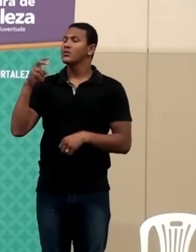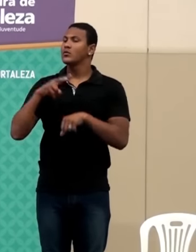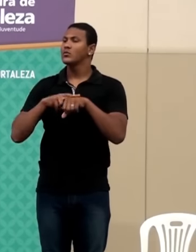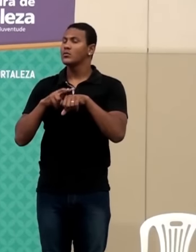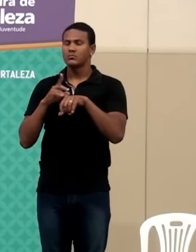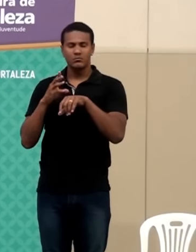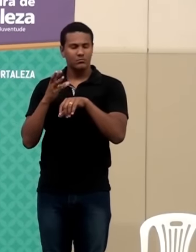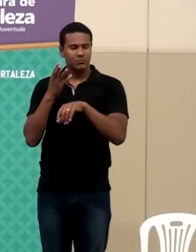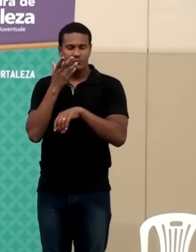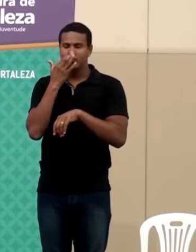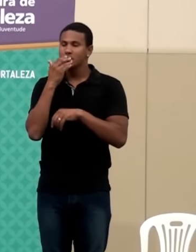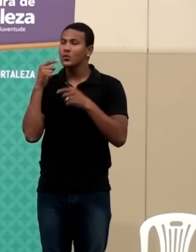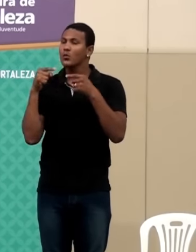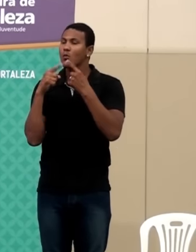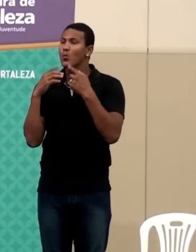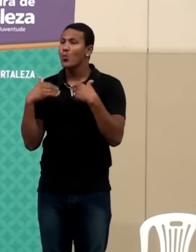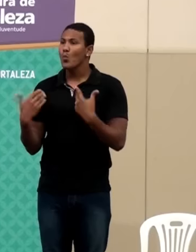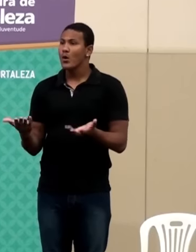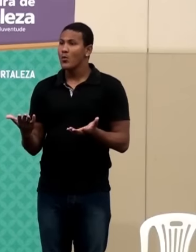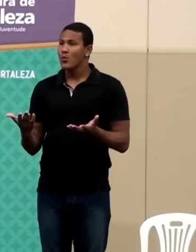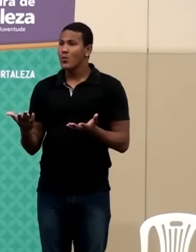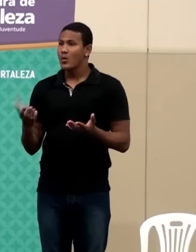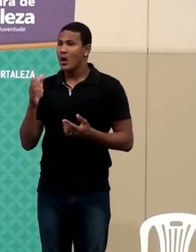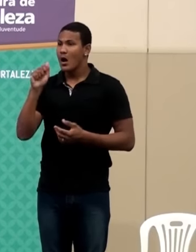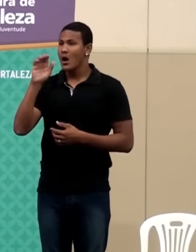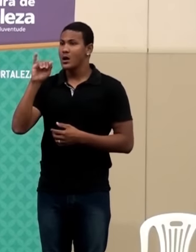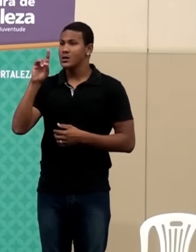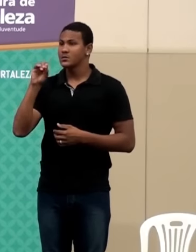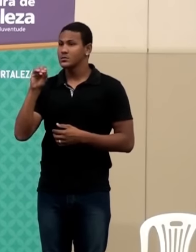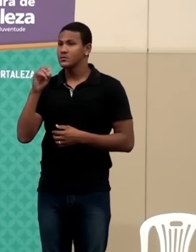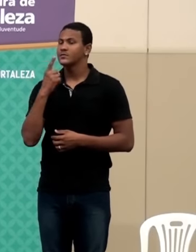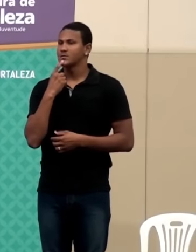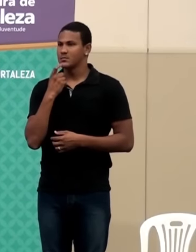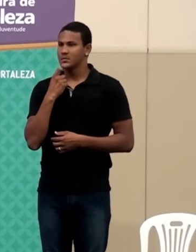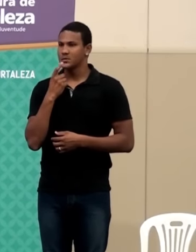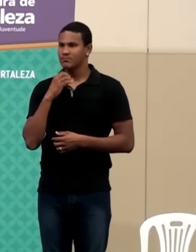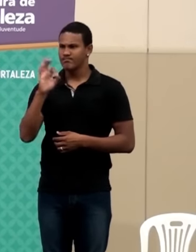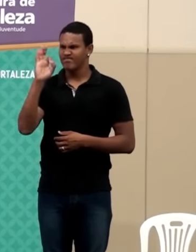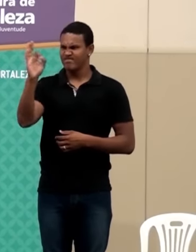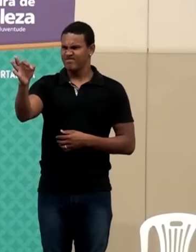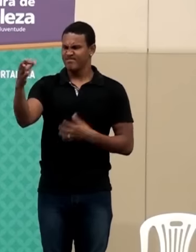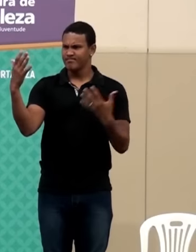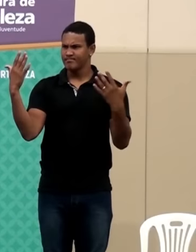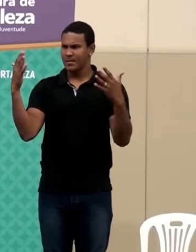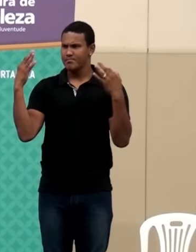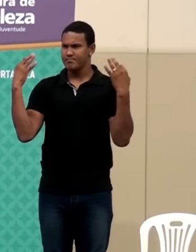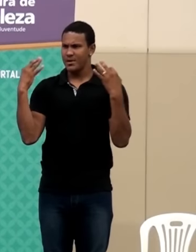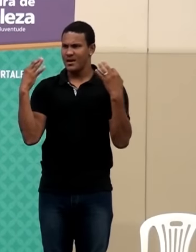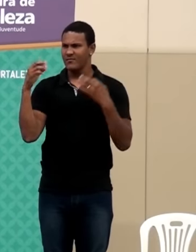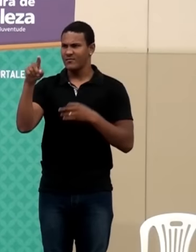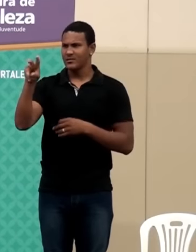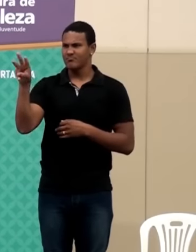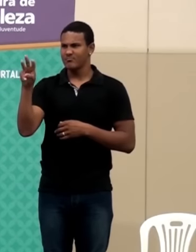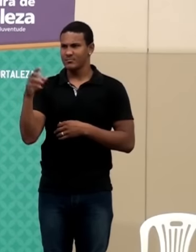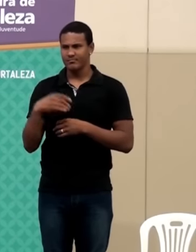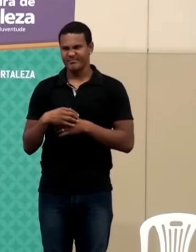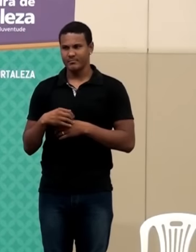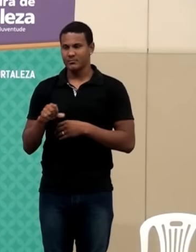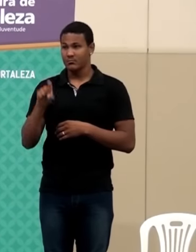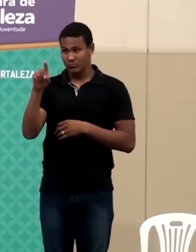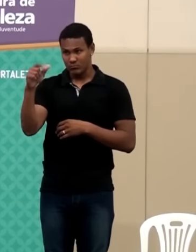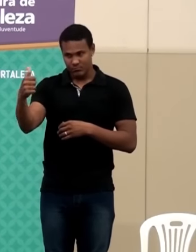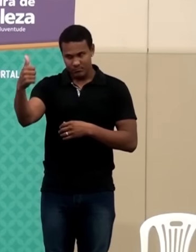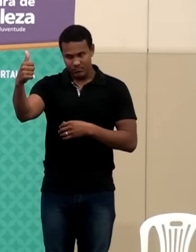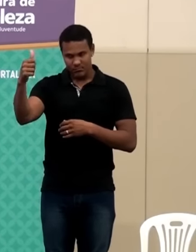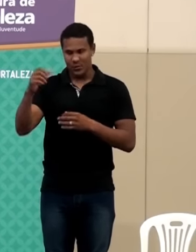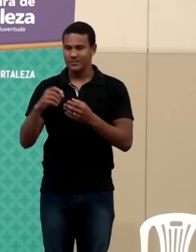cima, do vinagre, que também era ácido, qual é a cor que vai ficar quando o meu ficar ácido? Vermelha. Então, no tubo B, vai ficar a cor